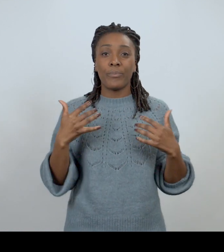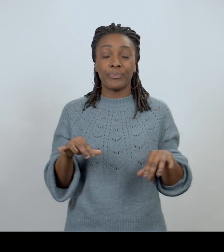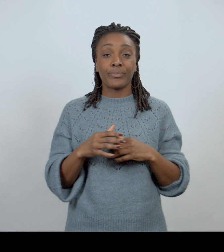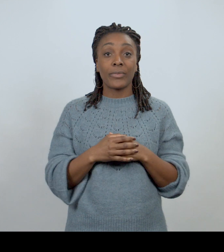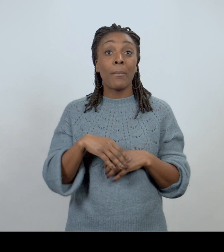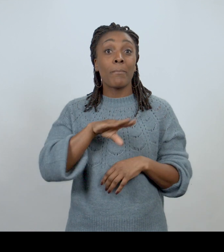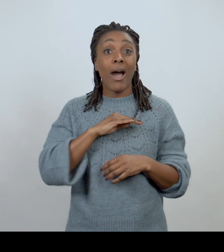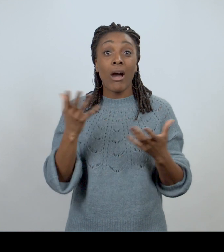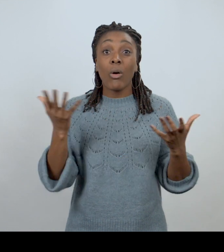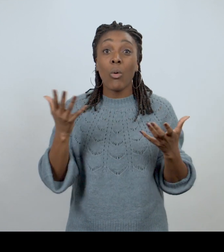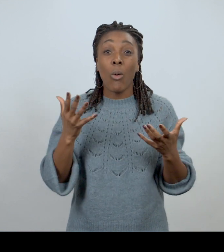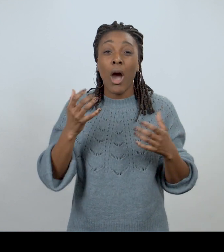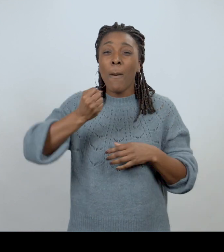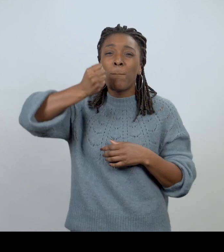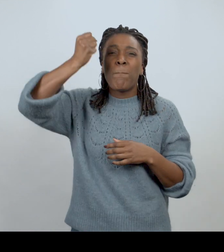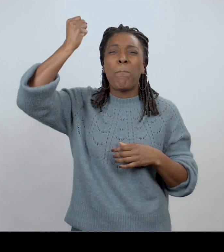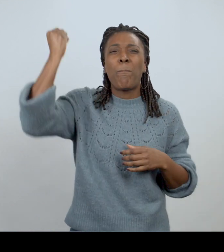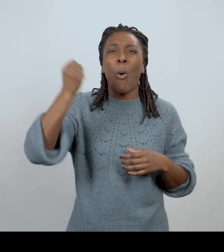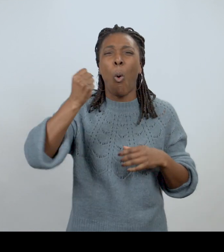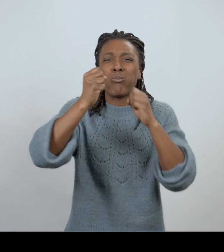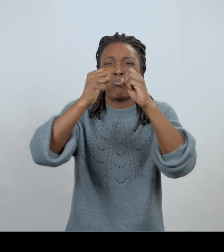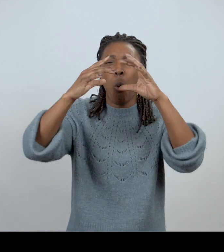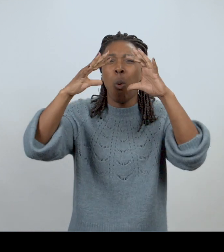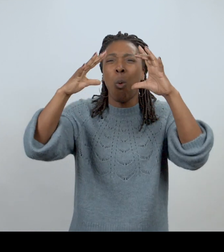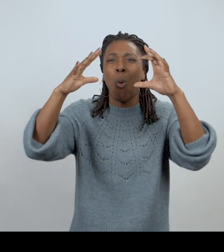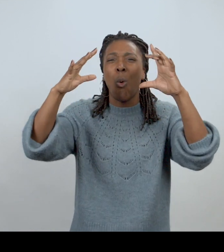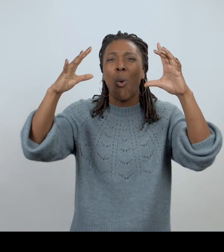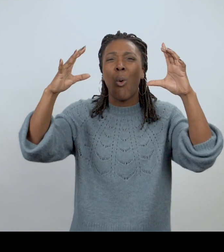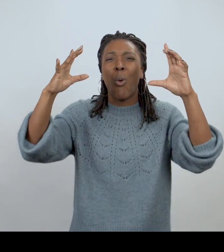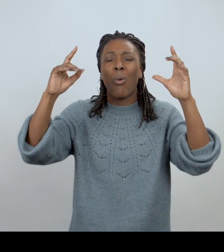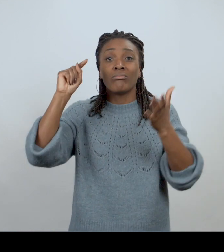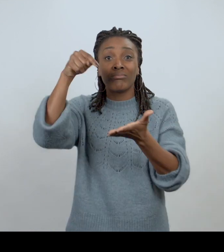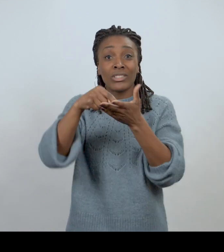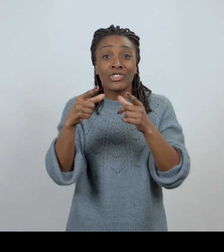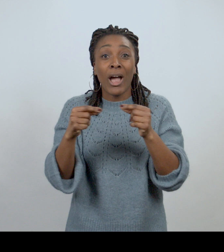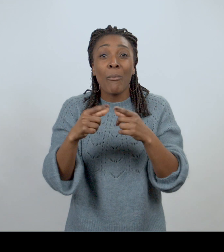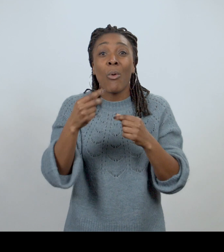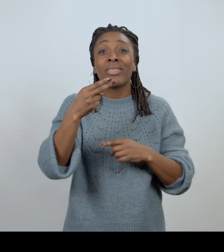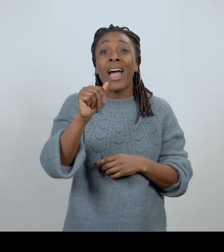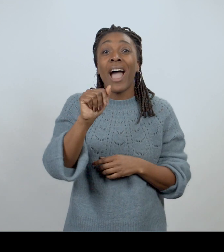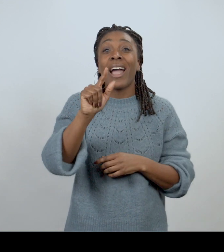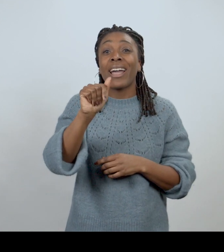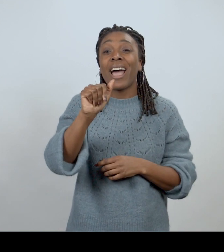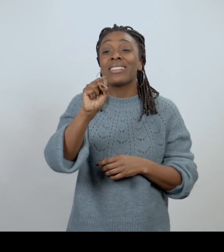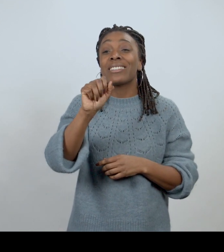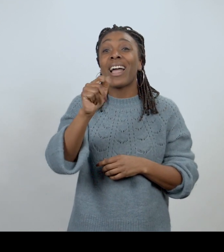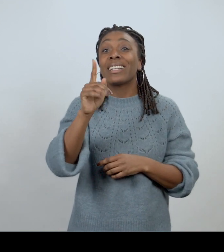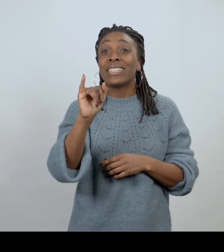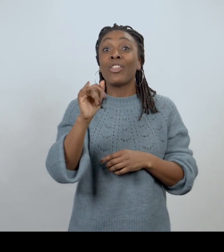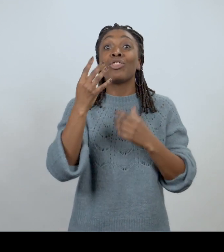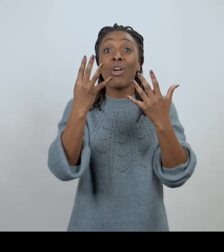'est suite au bombardement atomique de Nagasaki le 9 août 1945